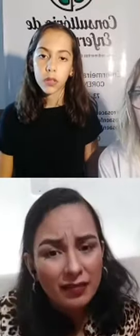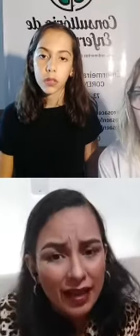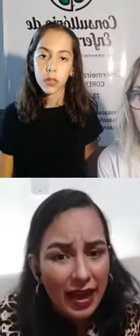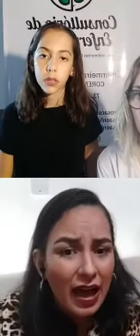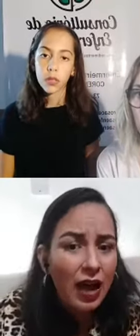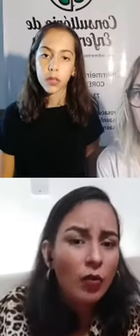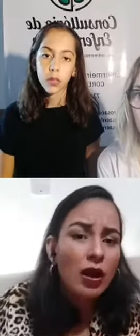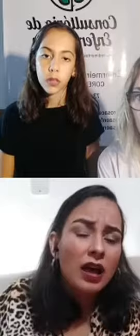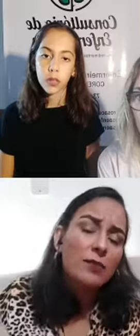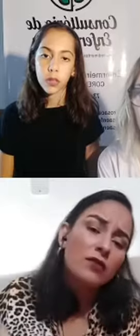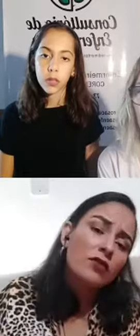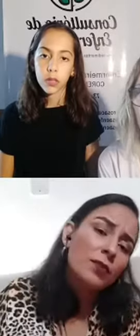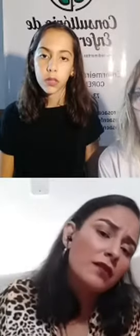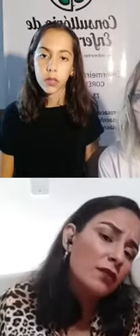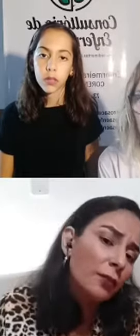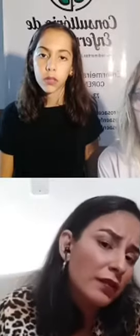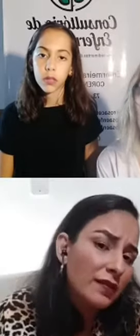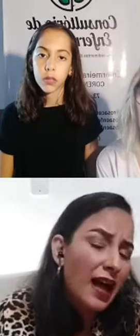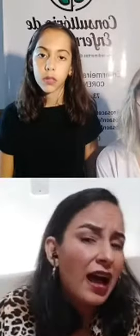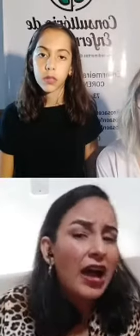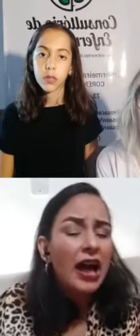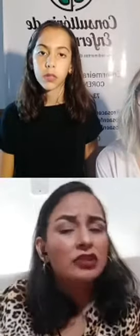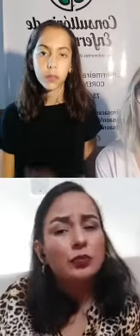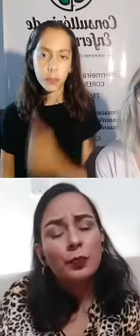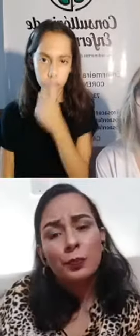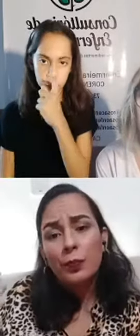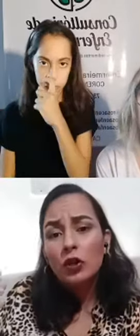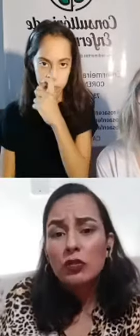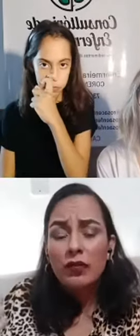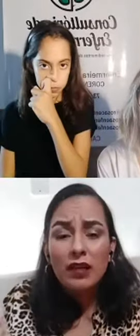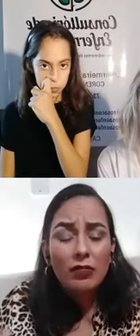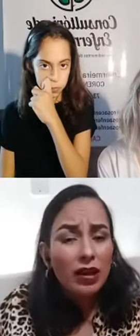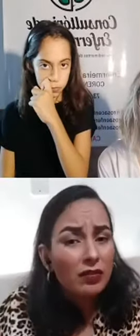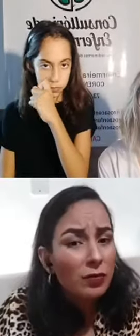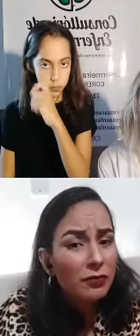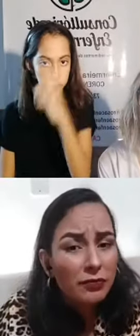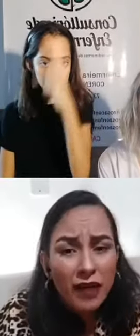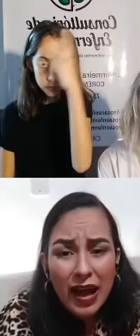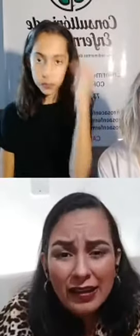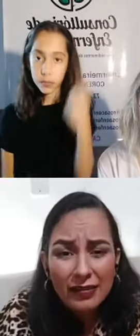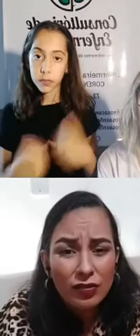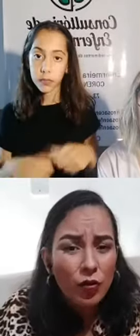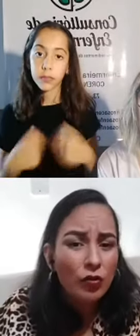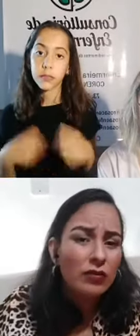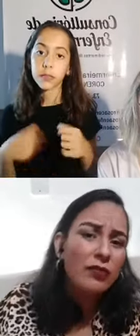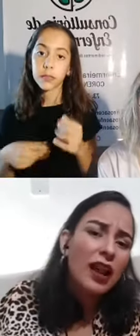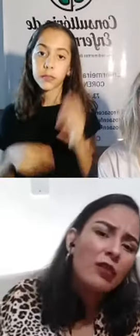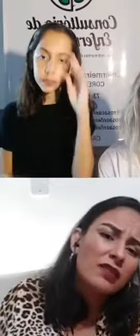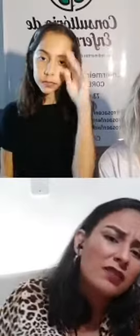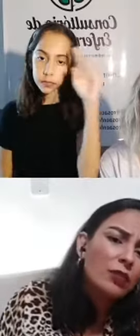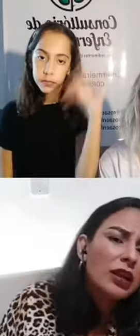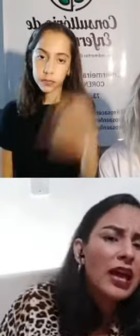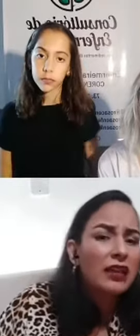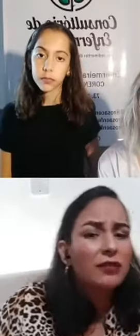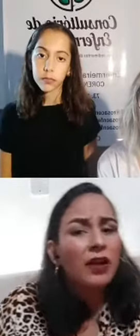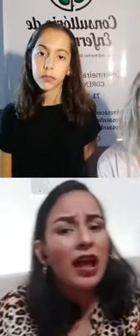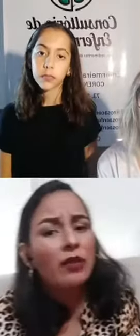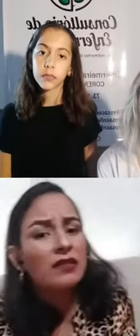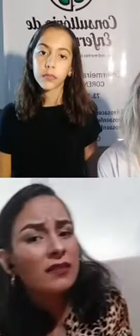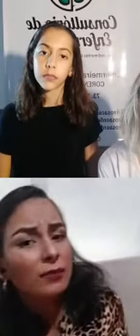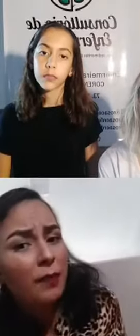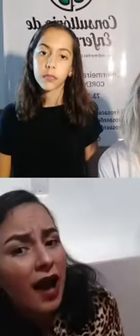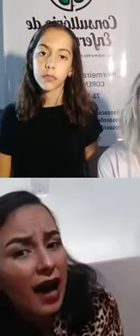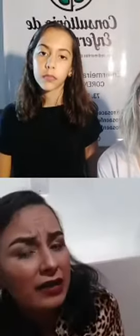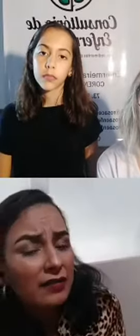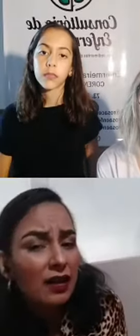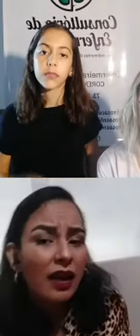ameaça real, as pessoas precisam pensar, a gente pode conversar com elas sobre várias coisas, falar com essas mulheres, falar com